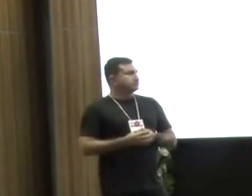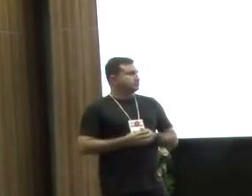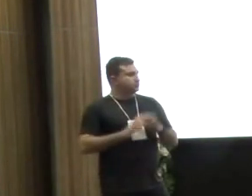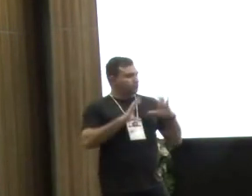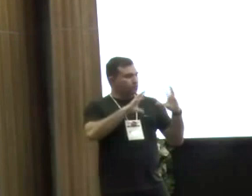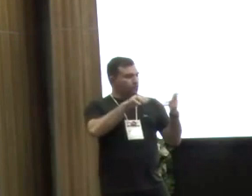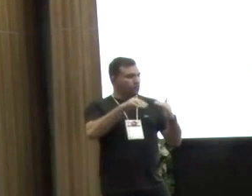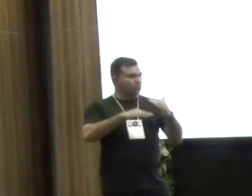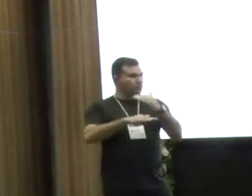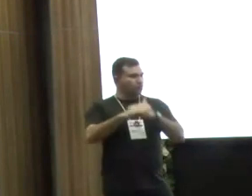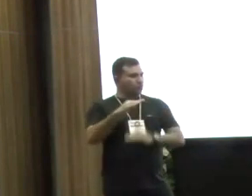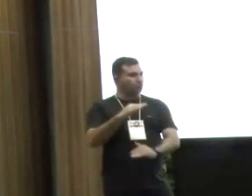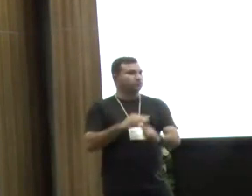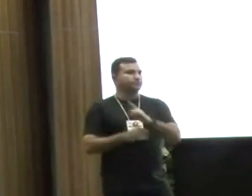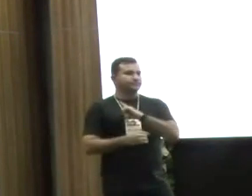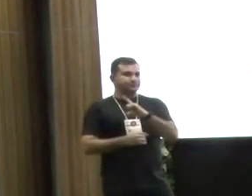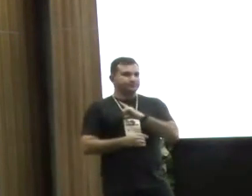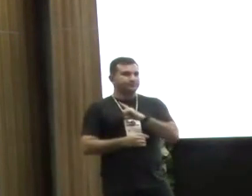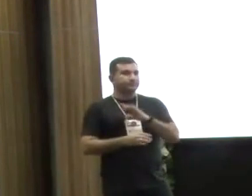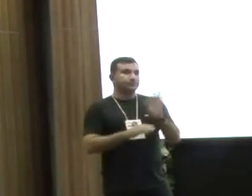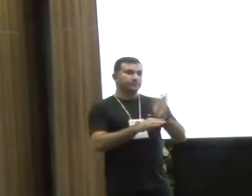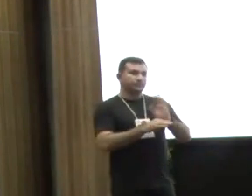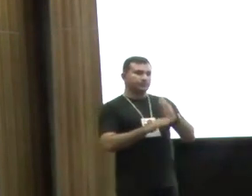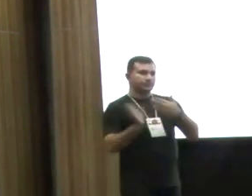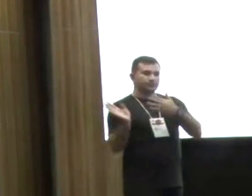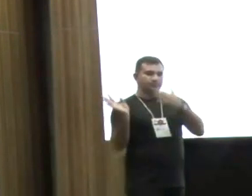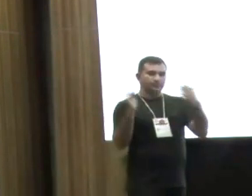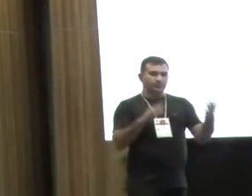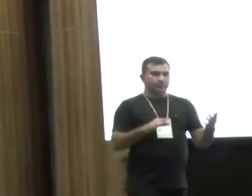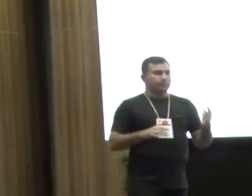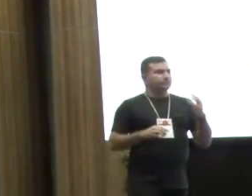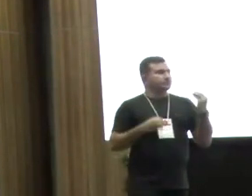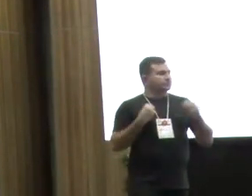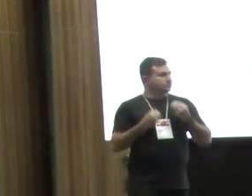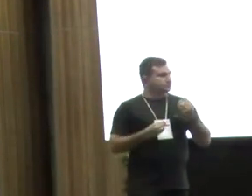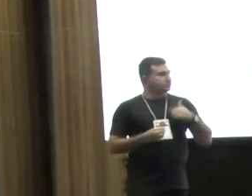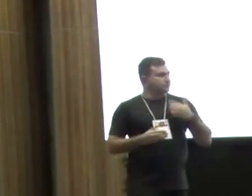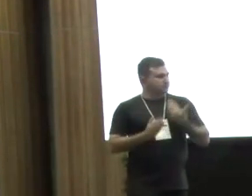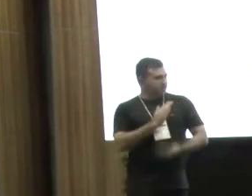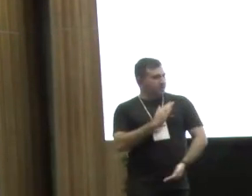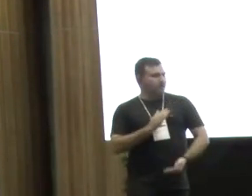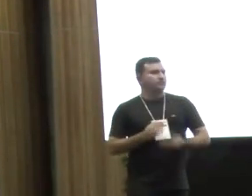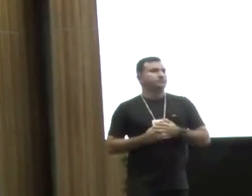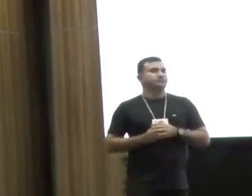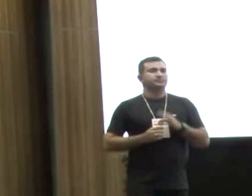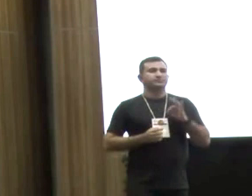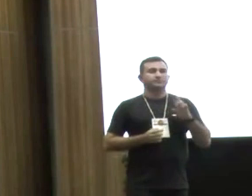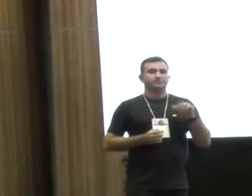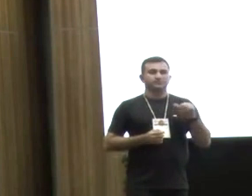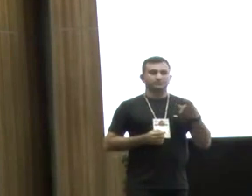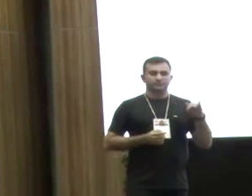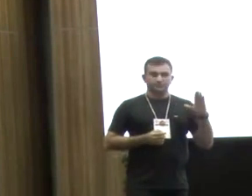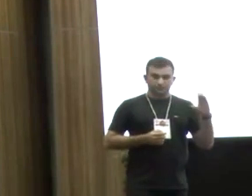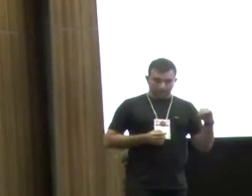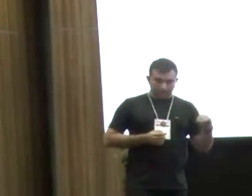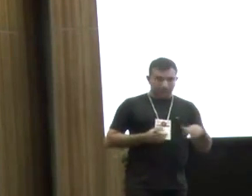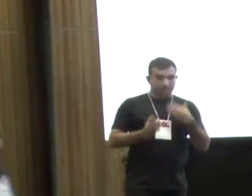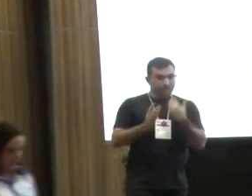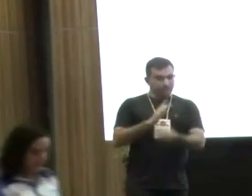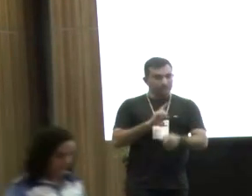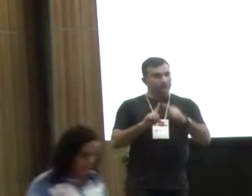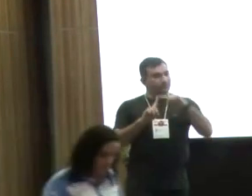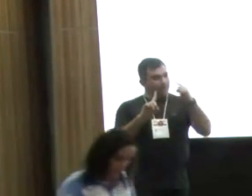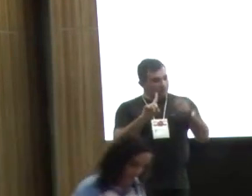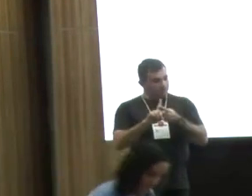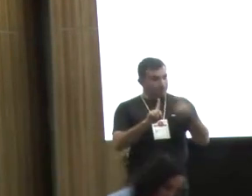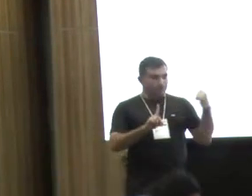submundo. Quando o filme fala, a gente perde para o tráfico, a gente perde para a gravidez, não é?